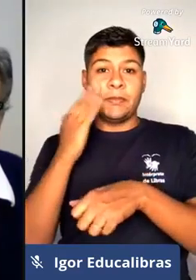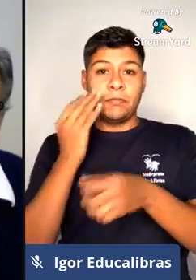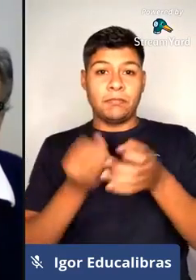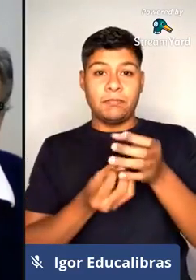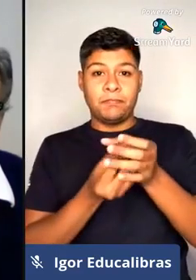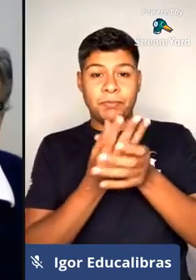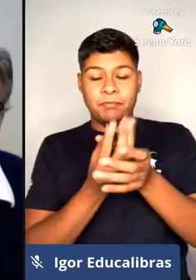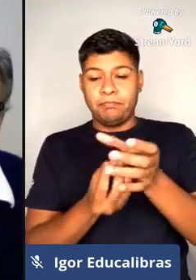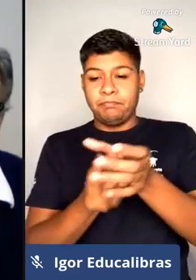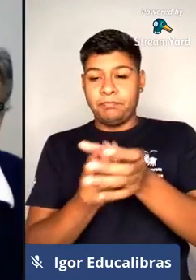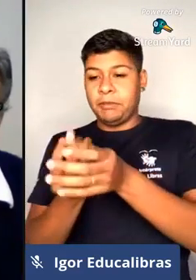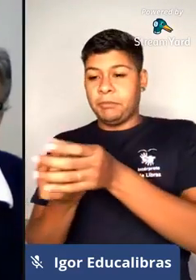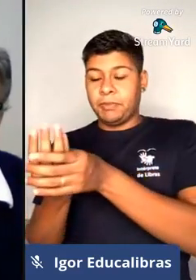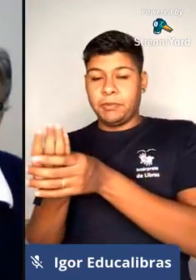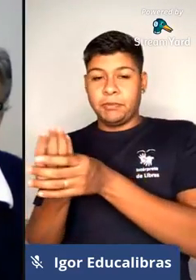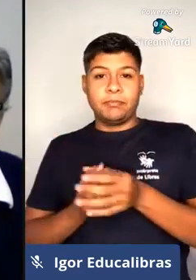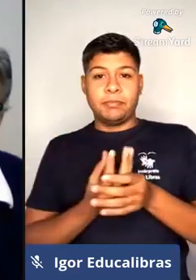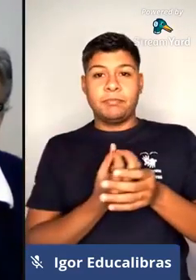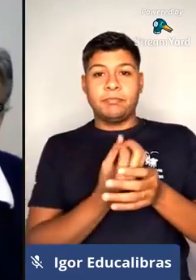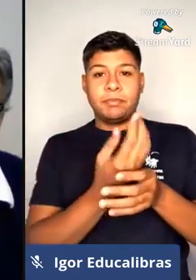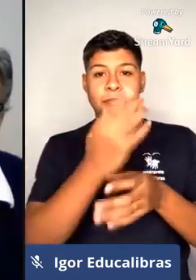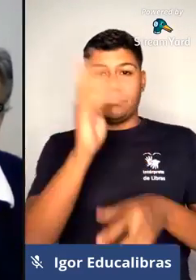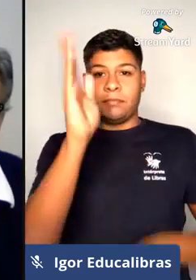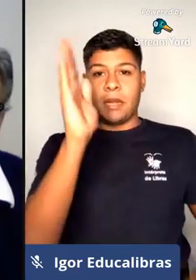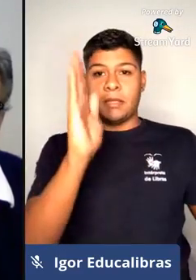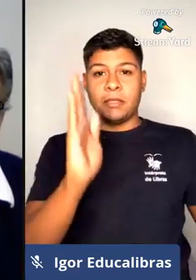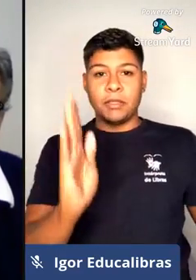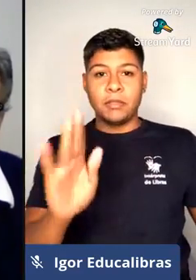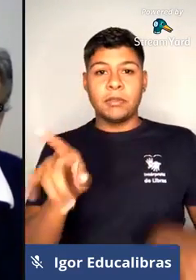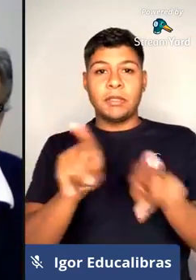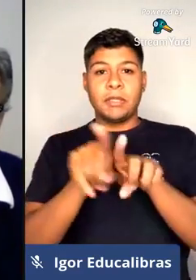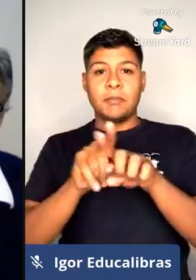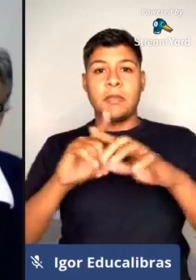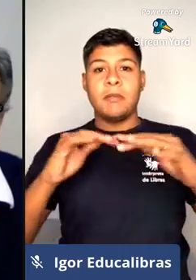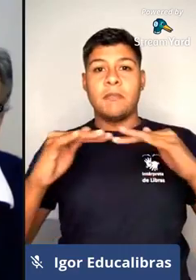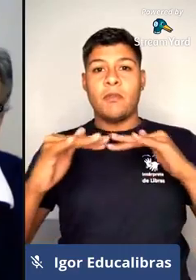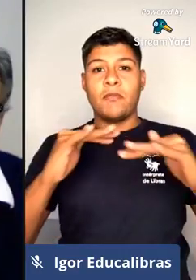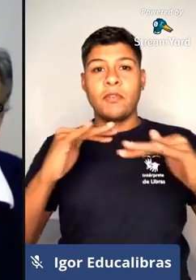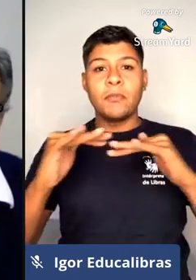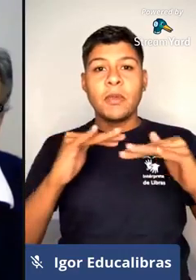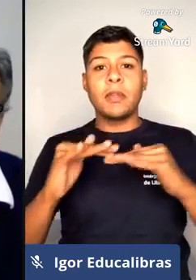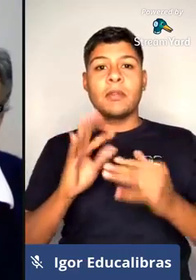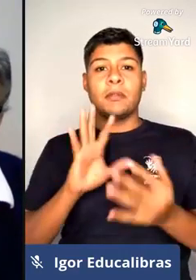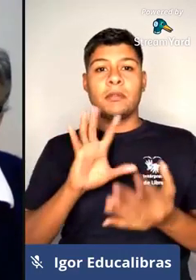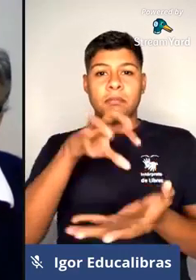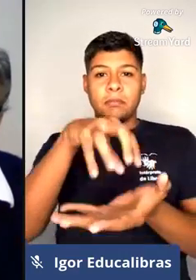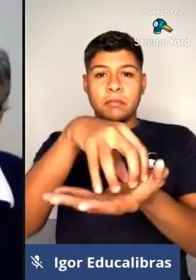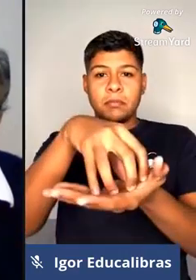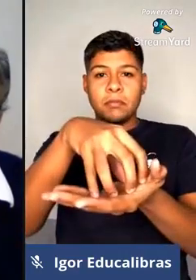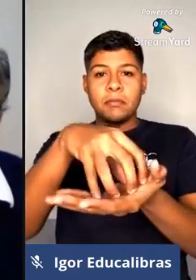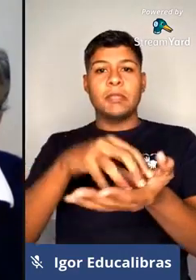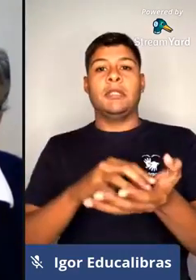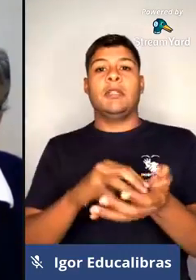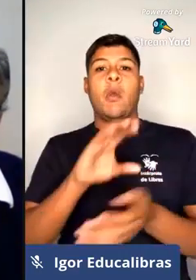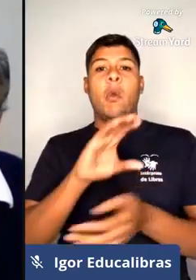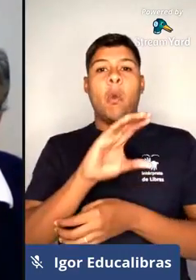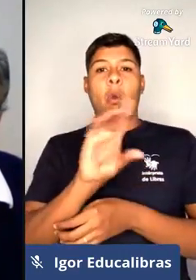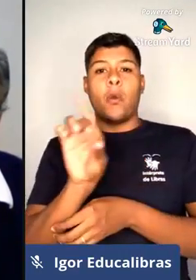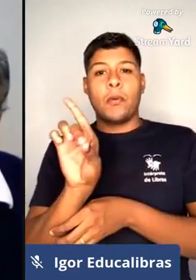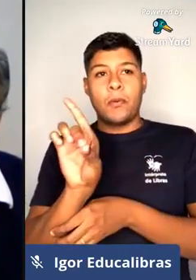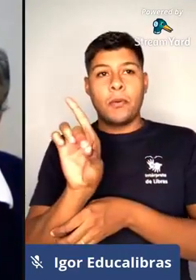muitas secretarias pelo Brasil e outros tantos movimentos, né, departamentos, coordenadorias,